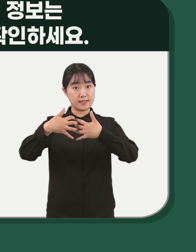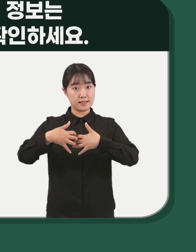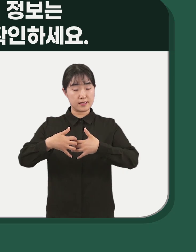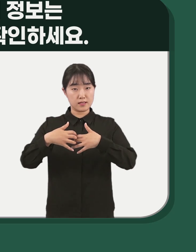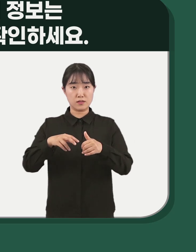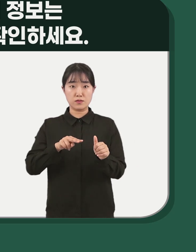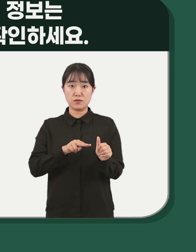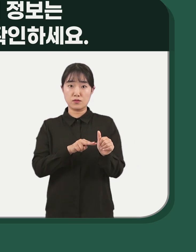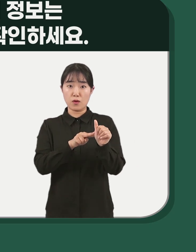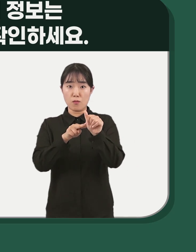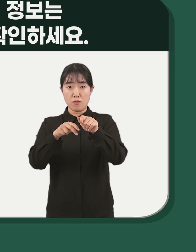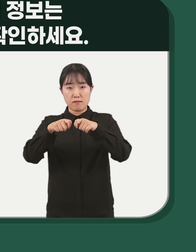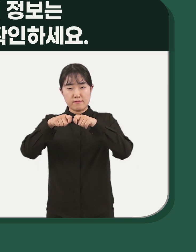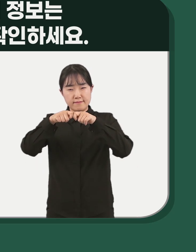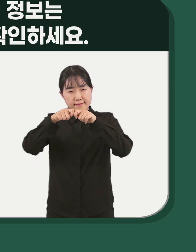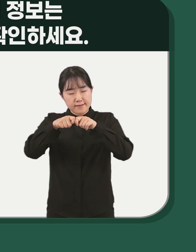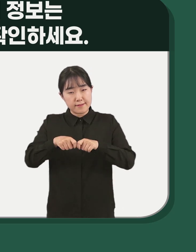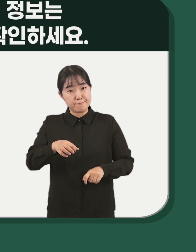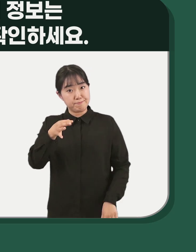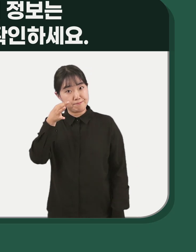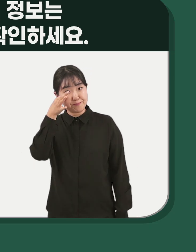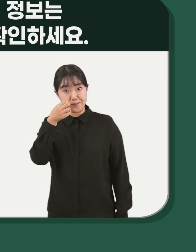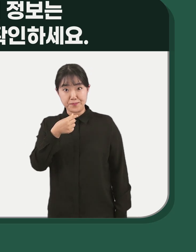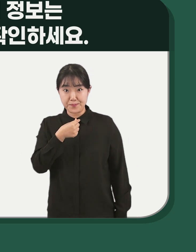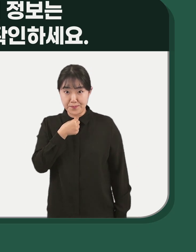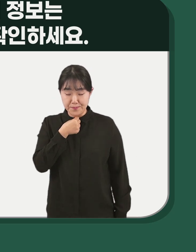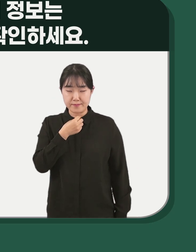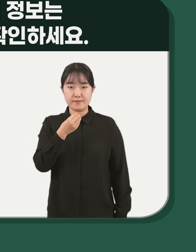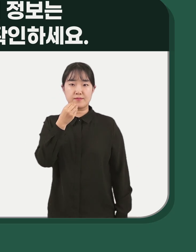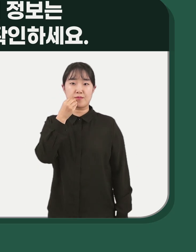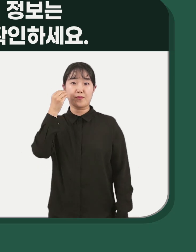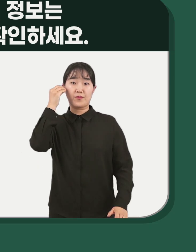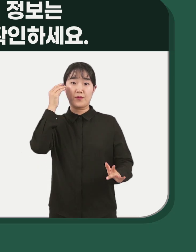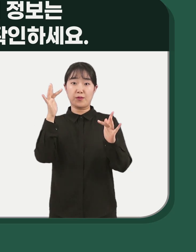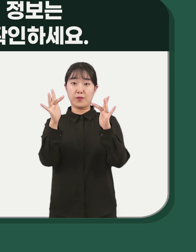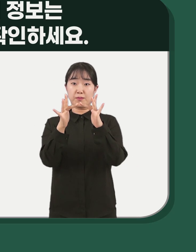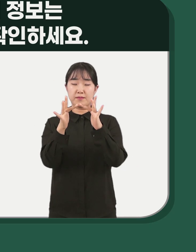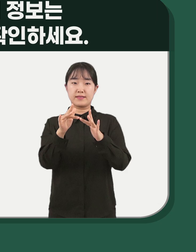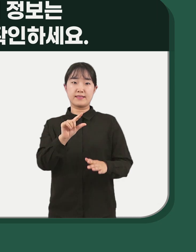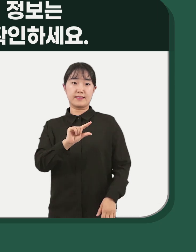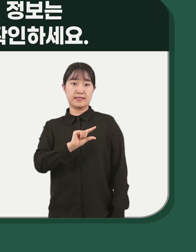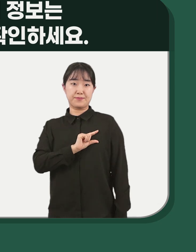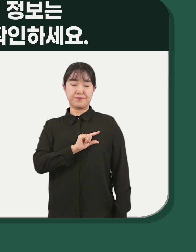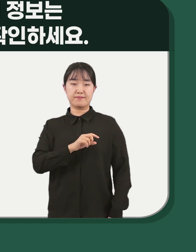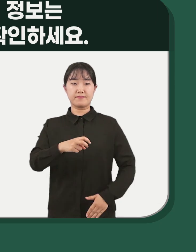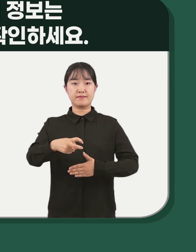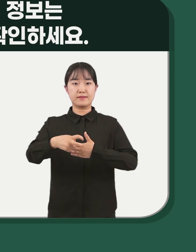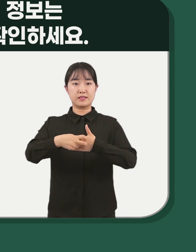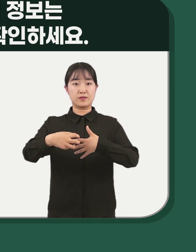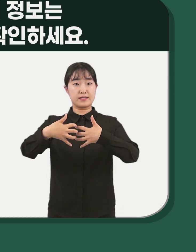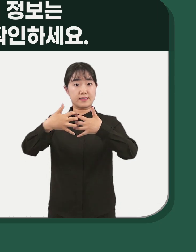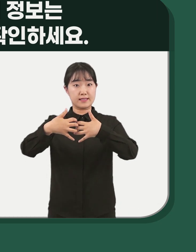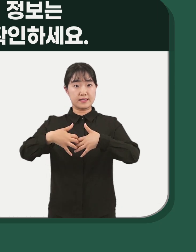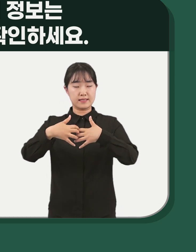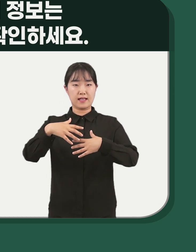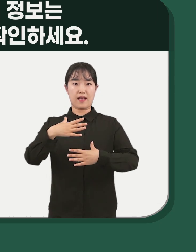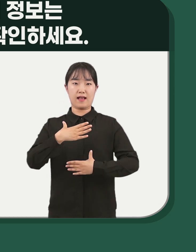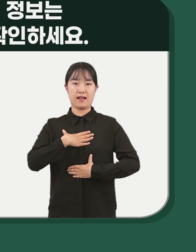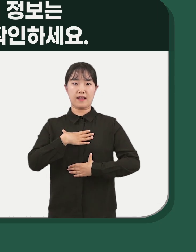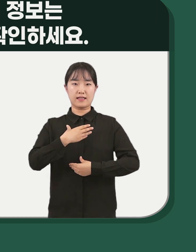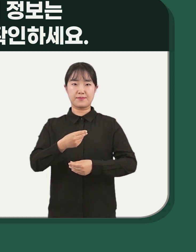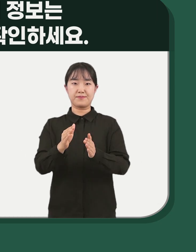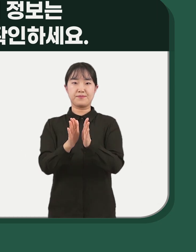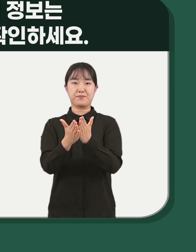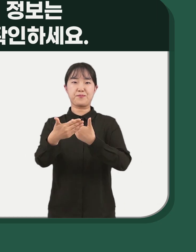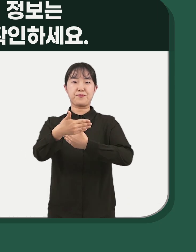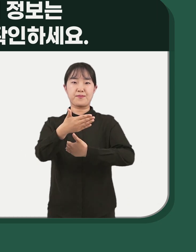더욱 자세한 의료기기 정보는 의료기기 안심책방에서 확인하세요. 인터넷에 의료기기 안심책방을